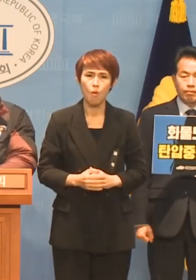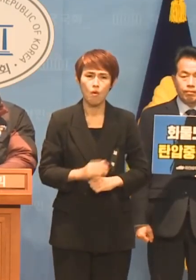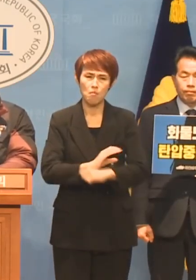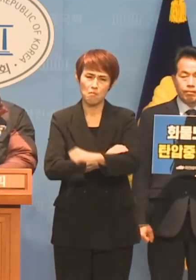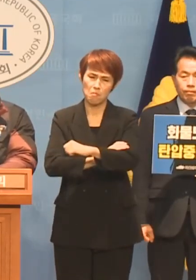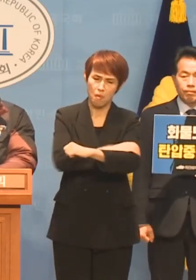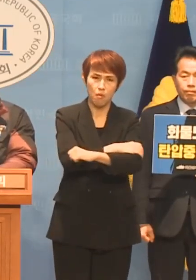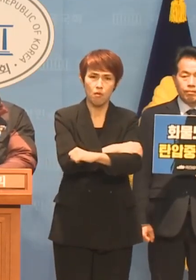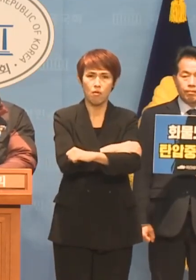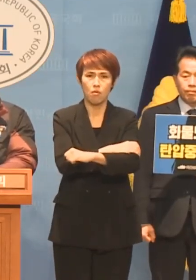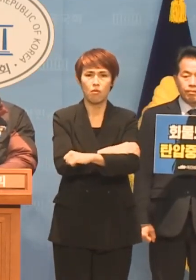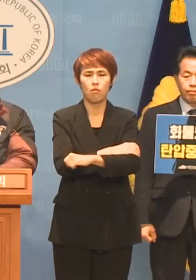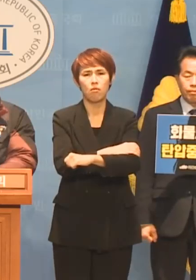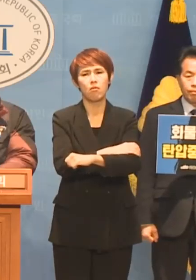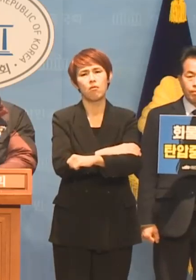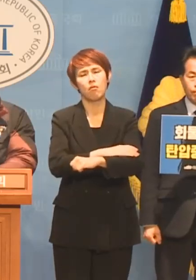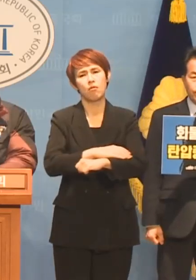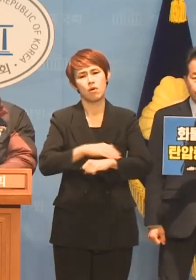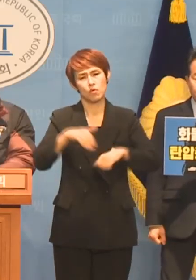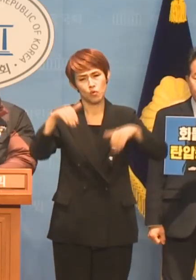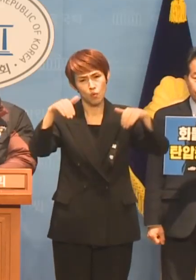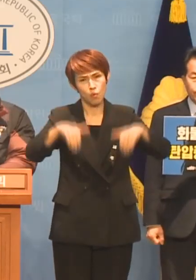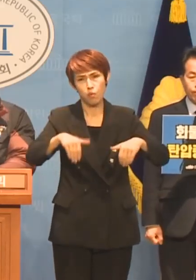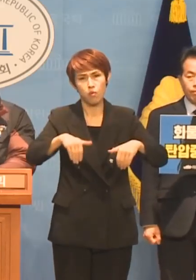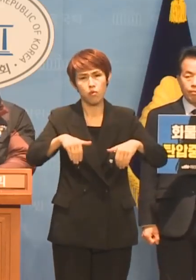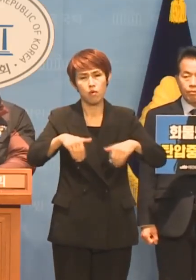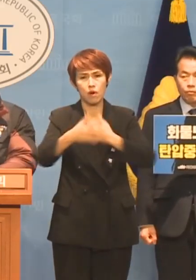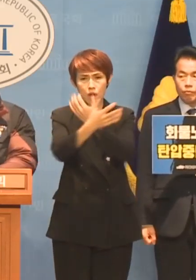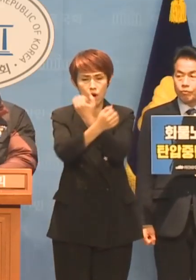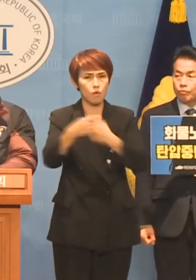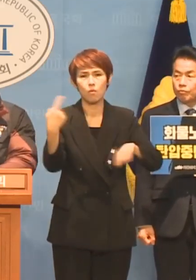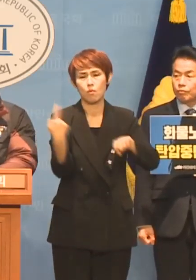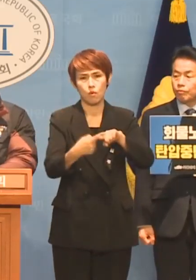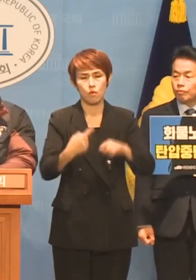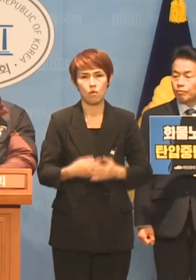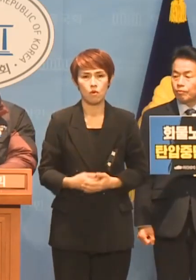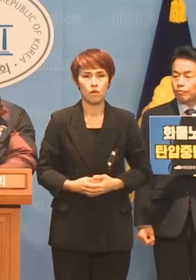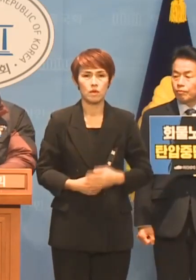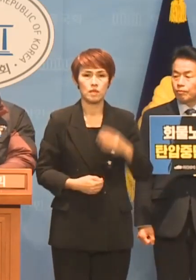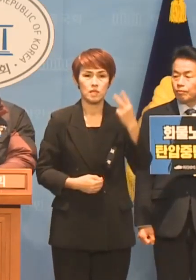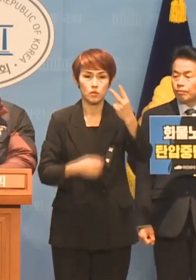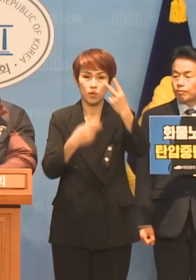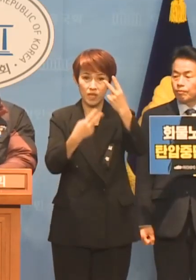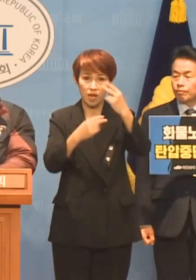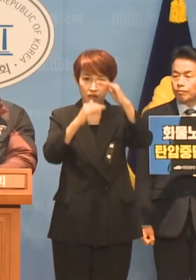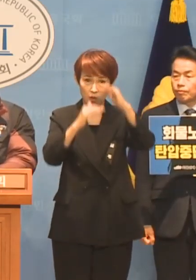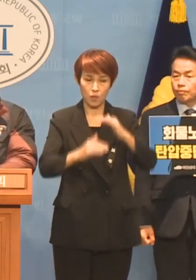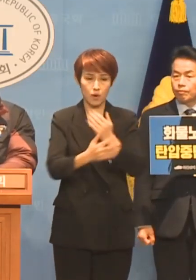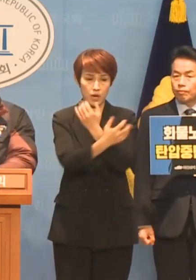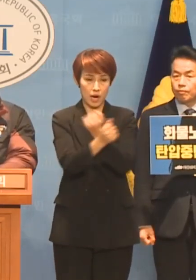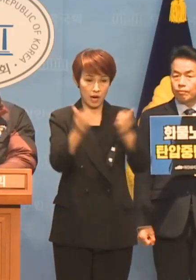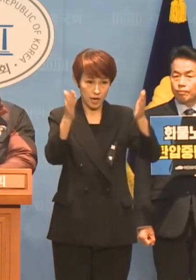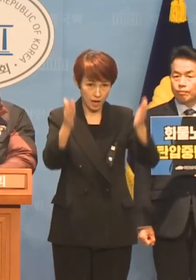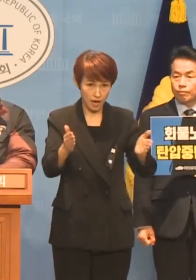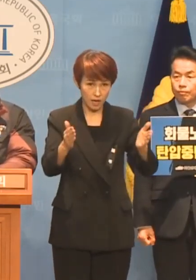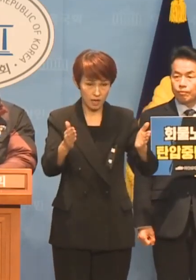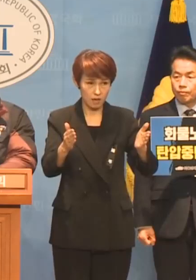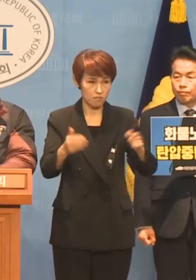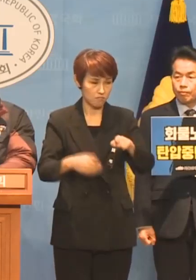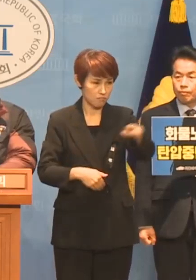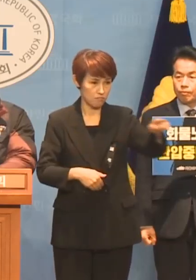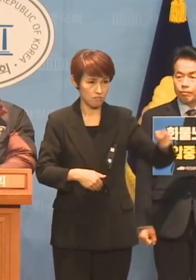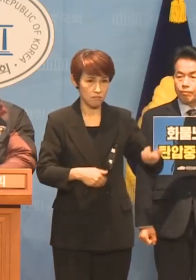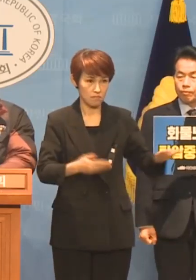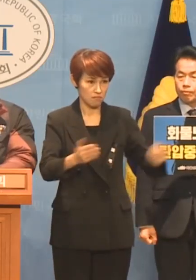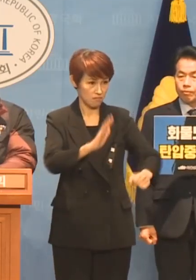갑질투성인 정근대적인 노예 계약서입니다. 계약서 2조 2항은 계약 기간 동안 의뢰 기책으로 인한 배송